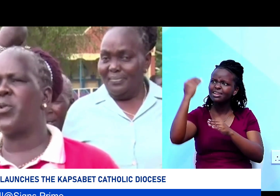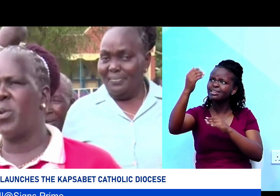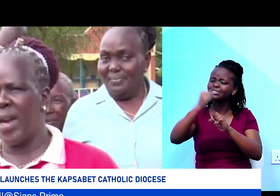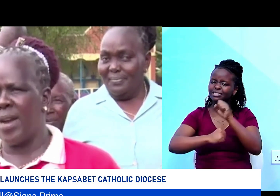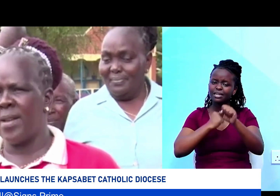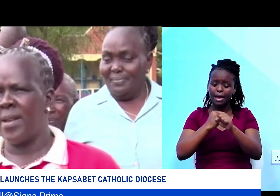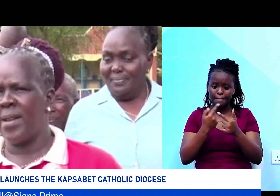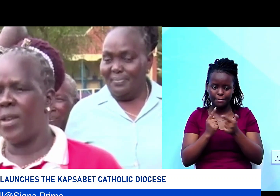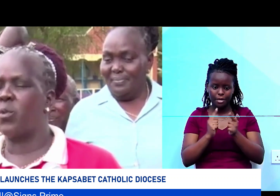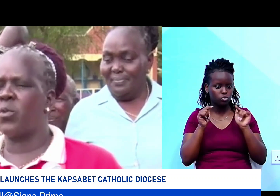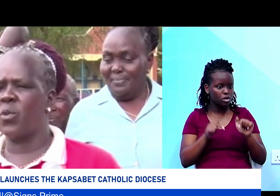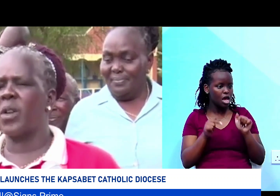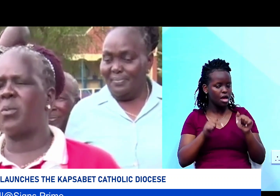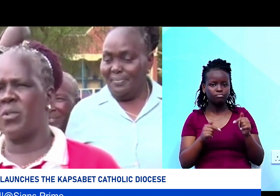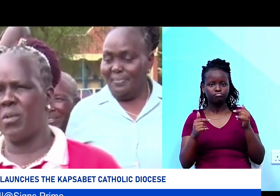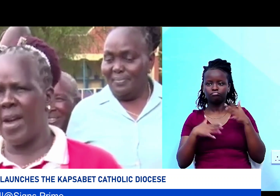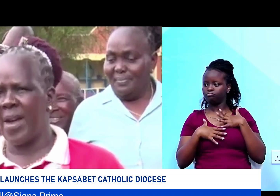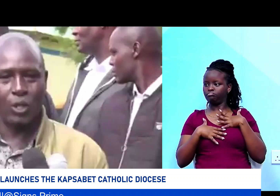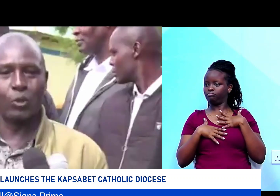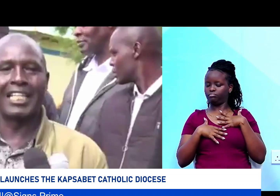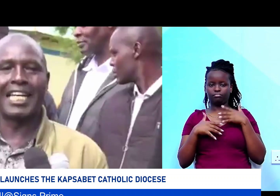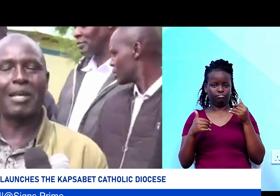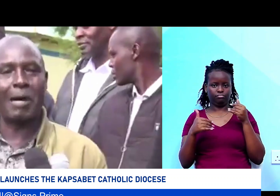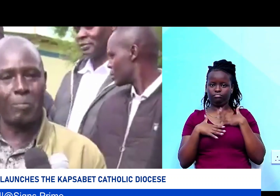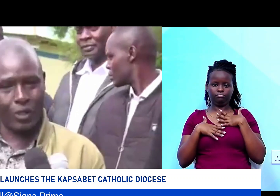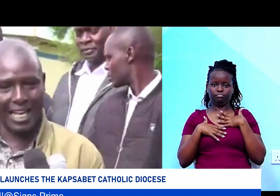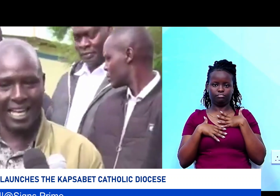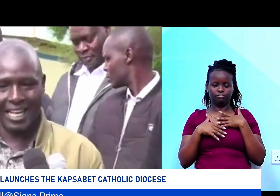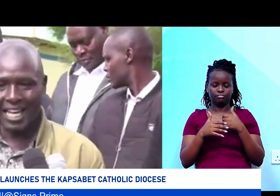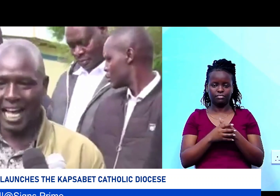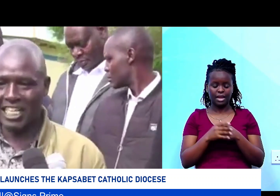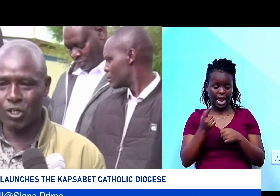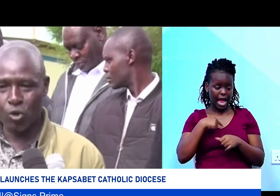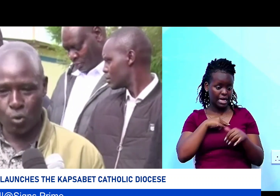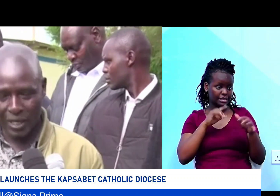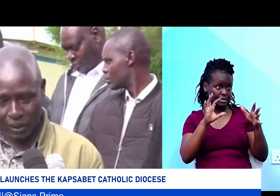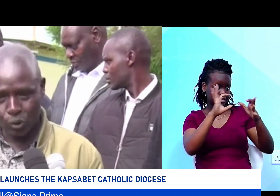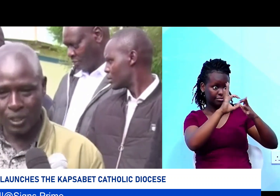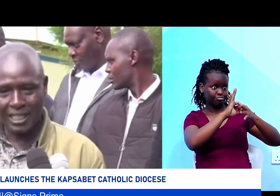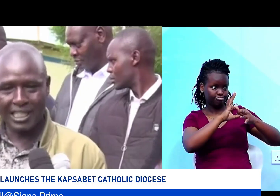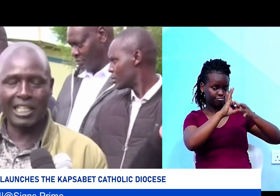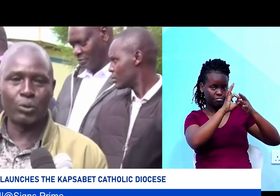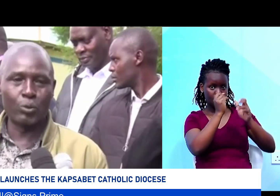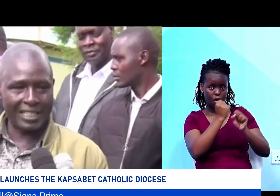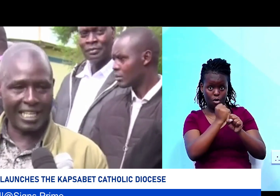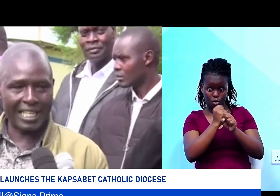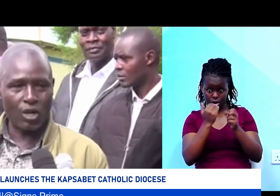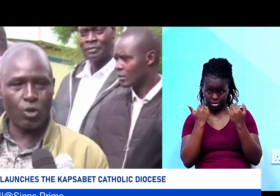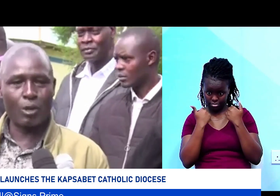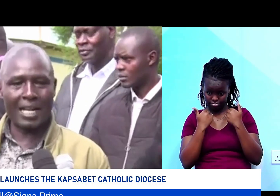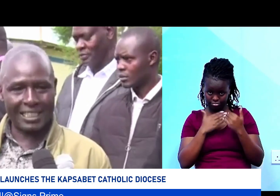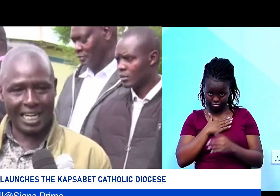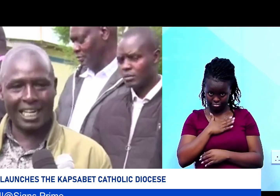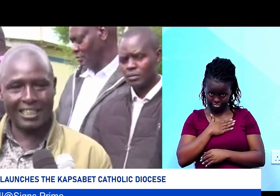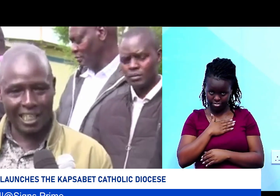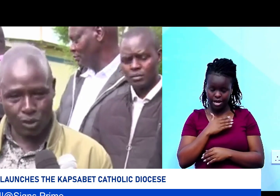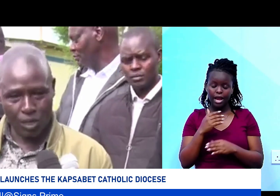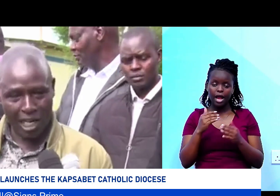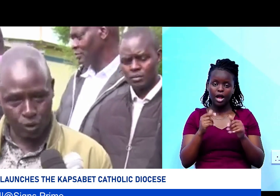tumestukia. Ni kustuka, tumestuka. Tushikane pamoja, kazi iko kwetu ili tuweze kuimarisha kanisa letu la